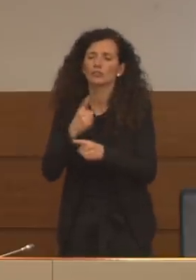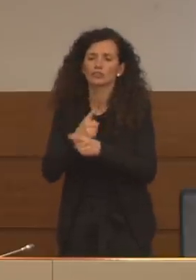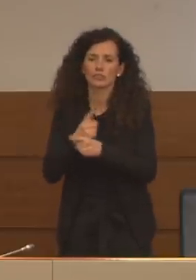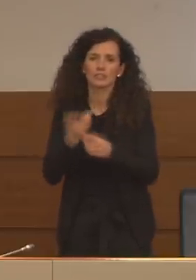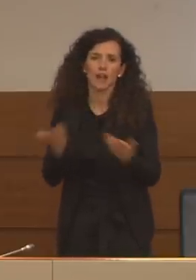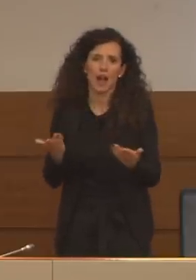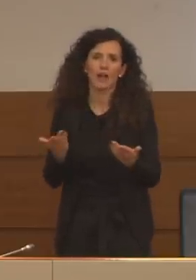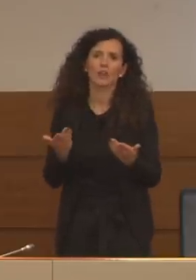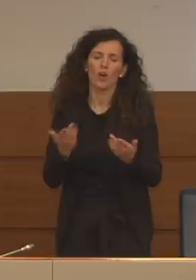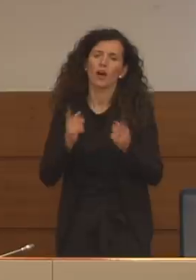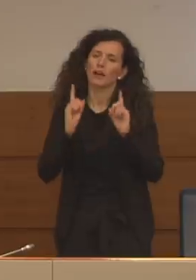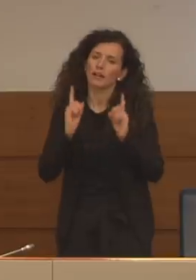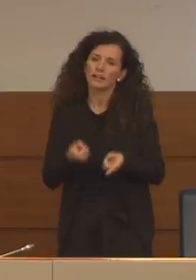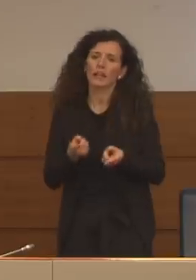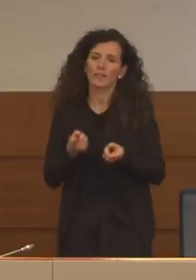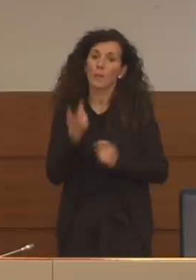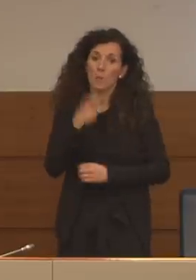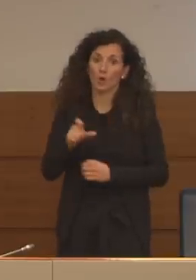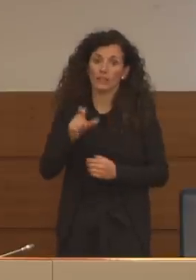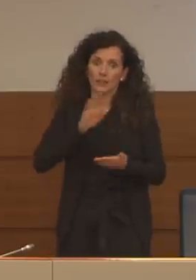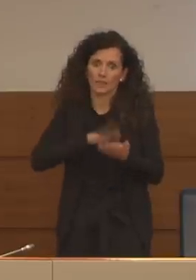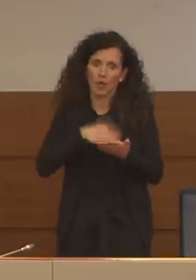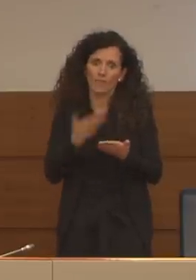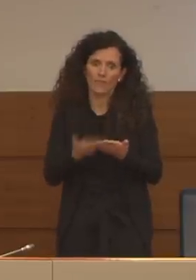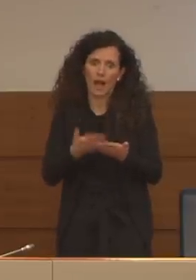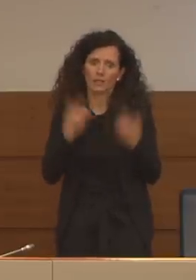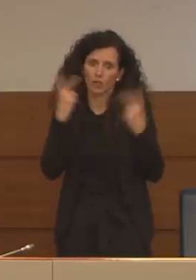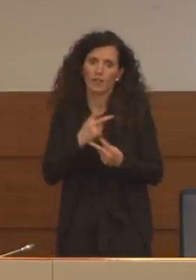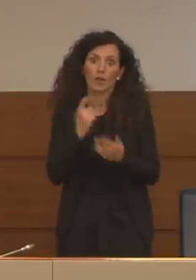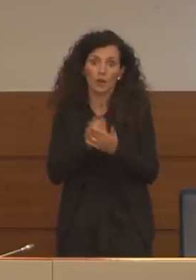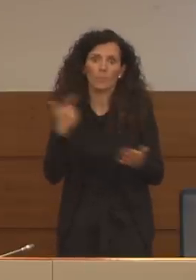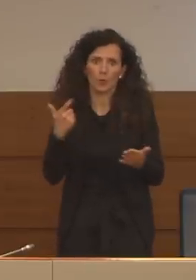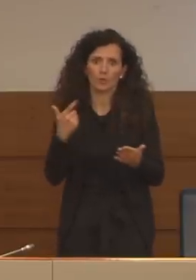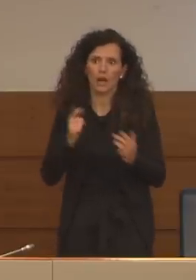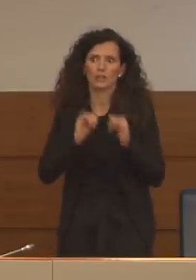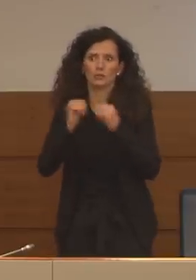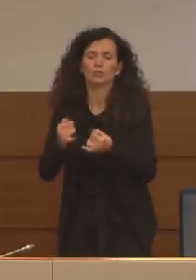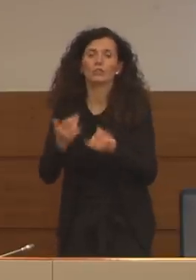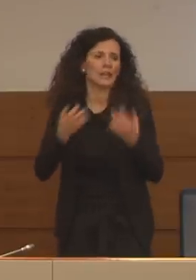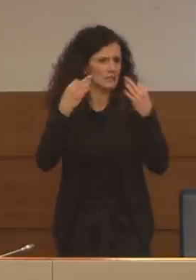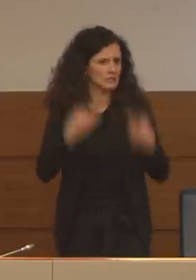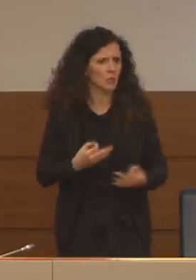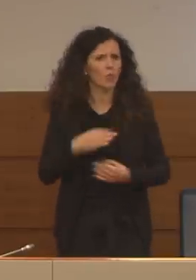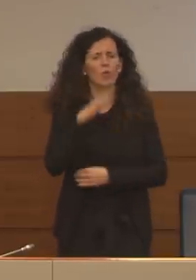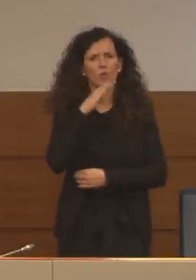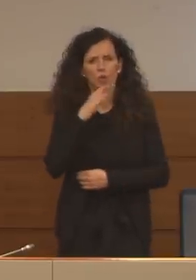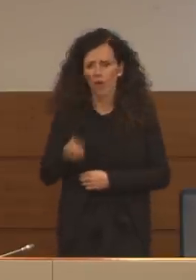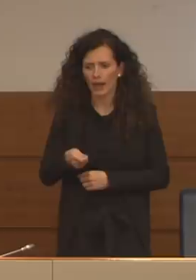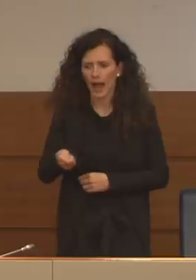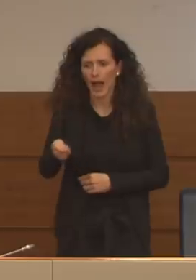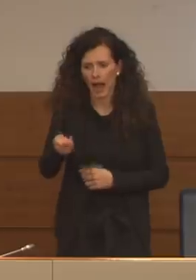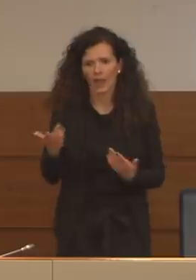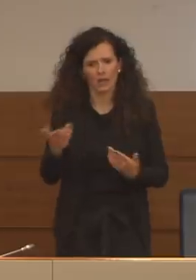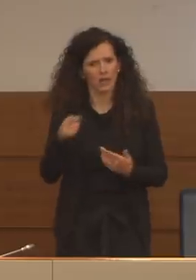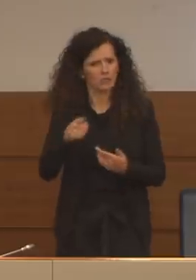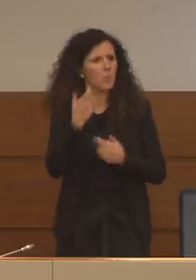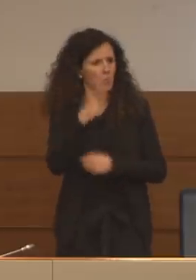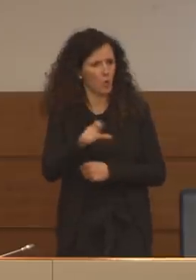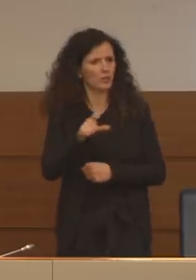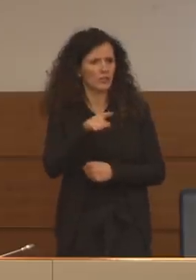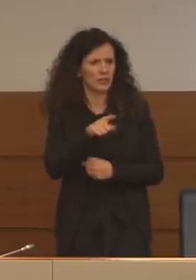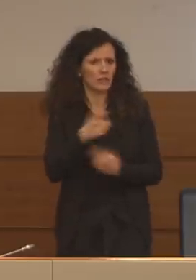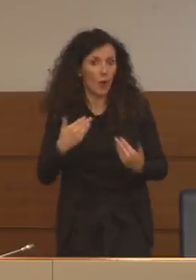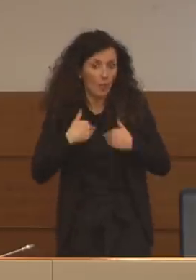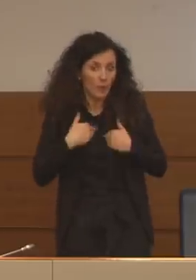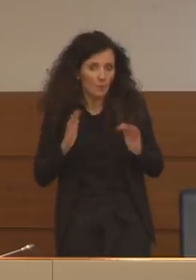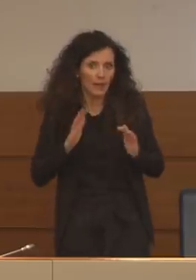avere una valida ragione per uscire sicuramente portare a spasso il cane perché deve fare bisogno è una motivazione secondo